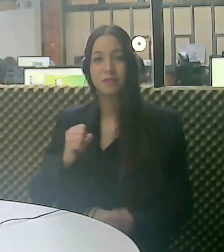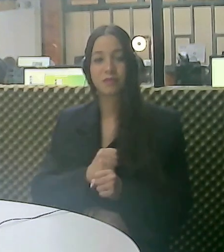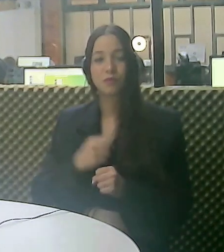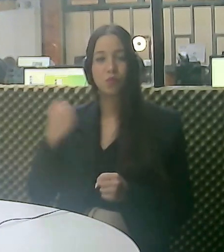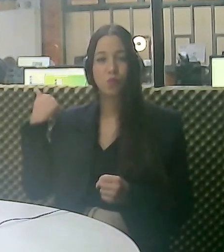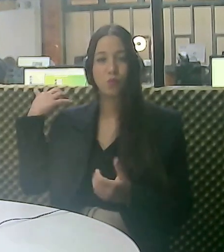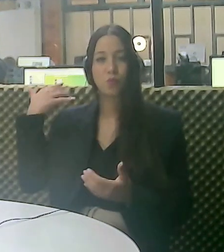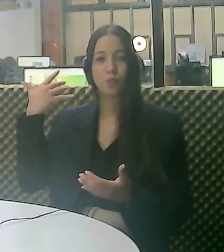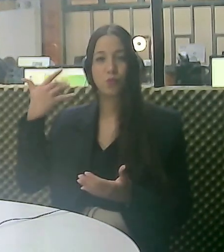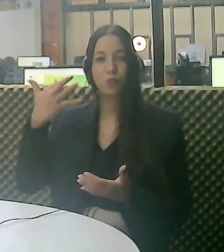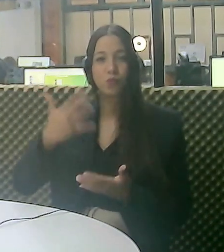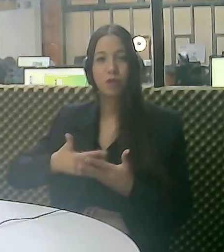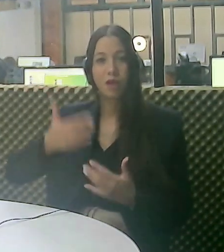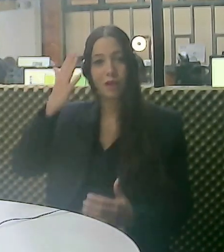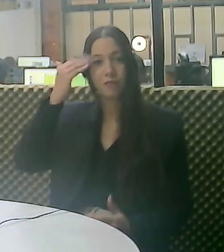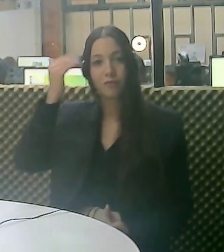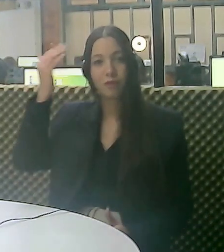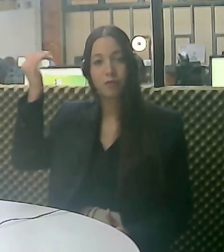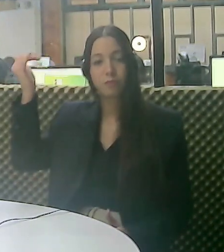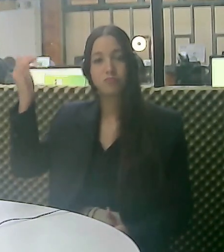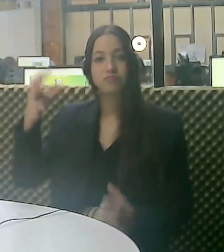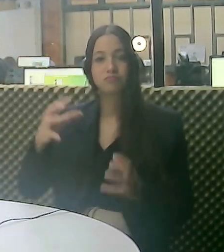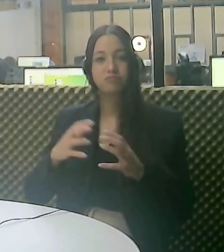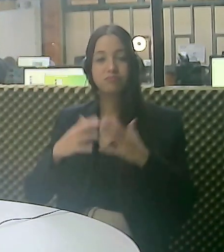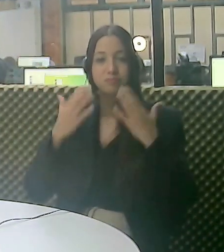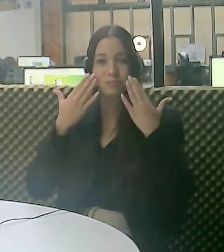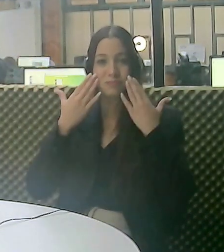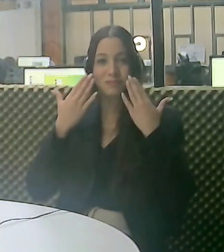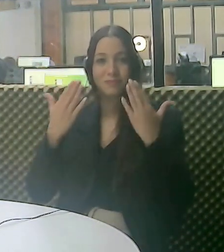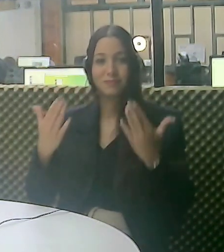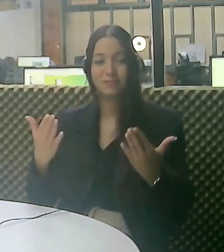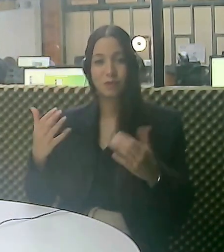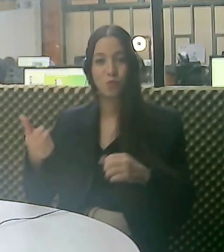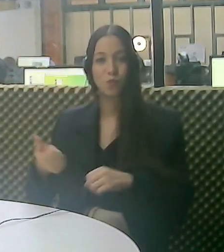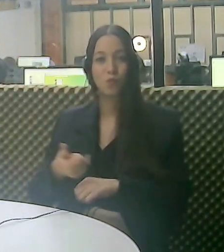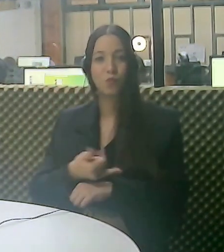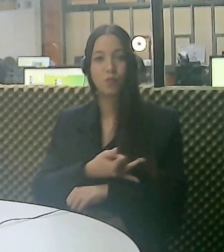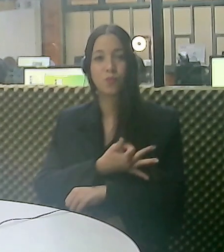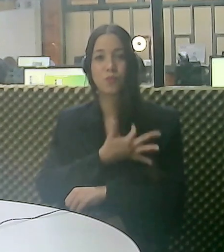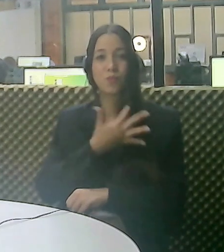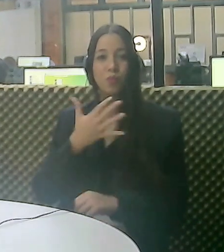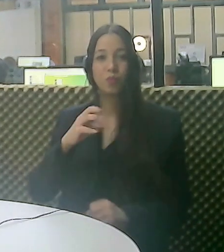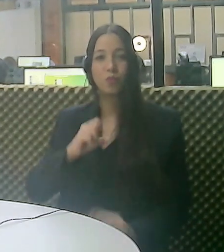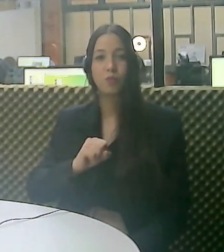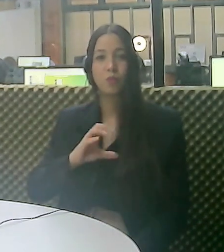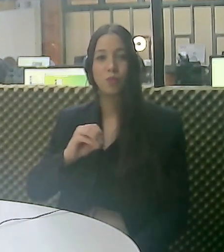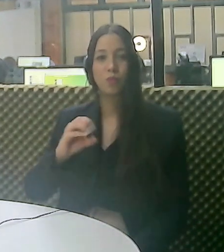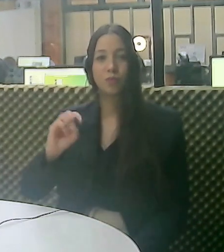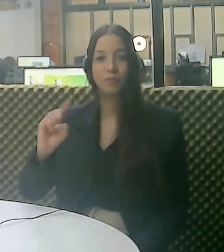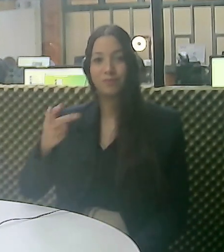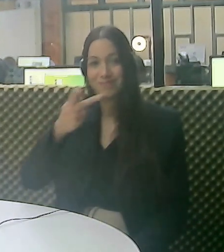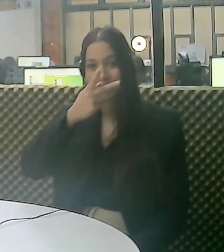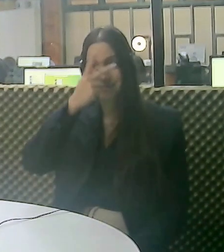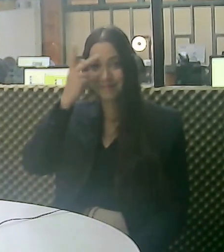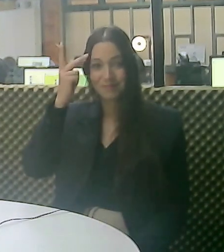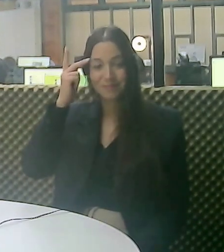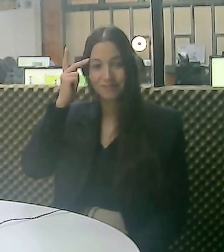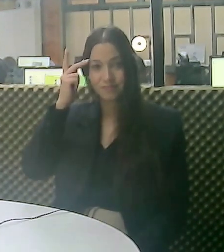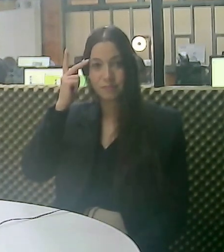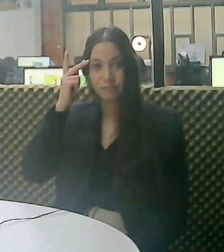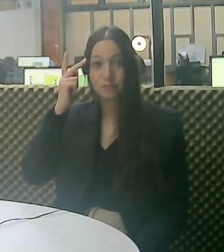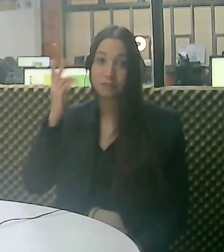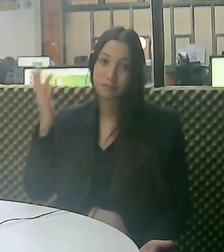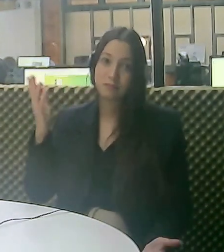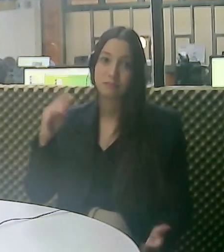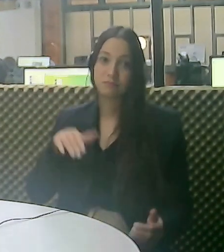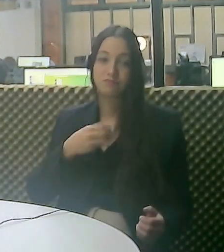história, muitos artistas e grupos de renome se apresentaram e emocionaram cerca de 800 mil pessoas que se fizeram